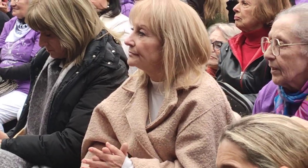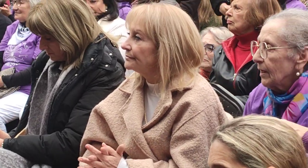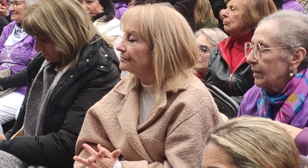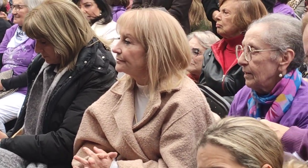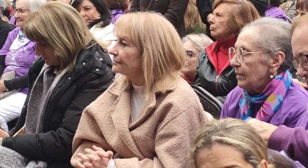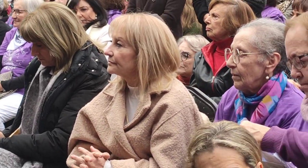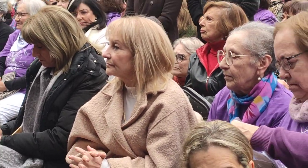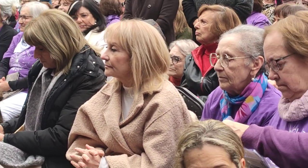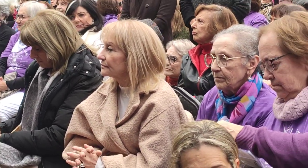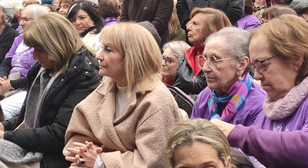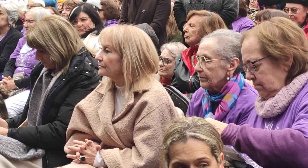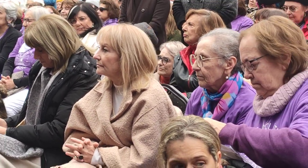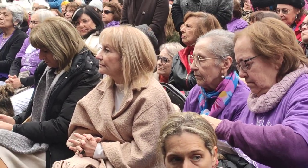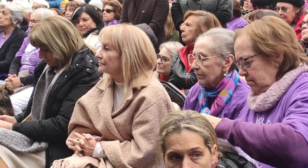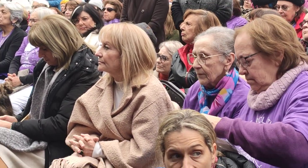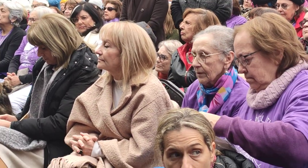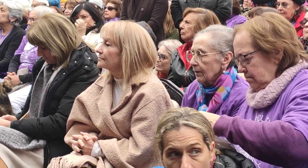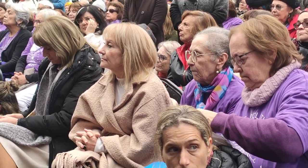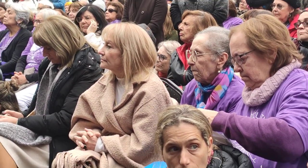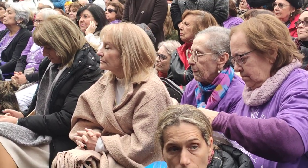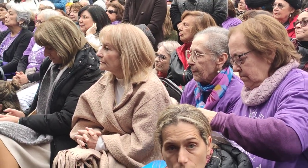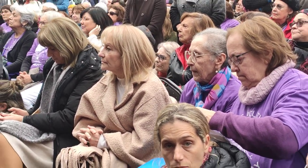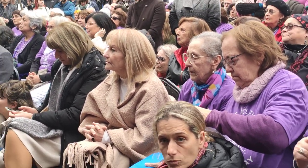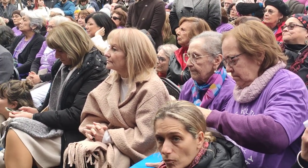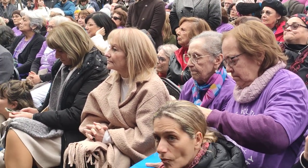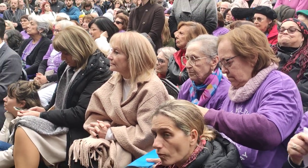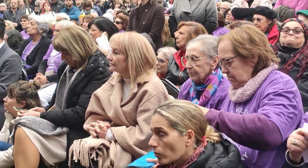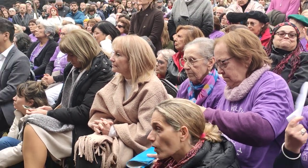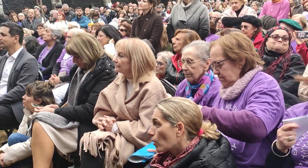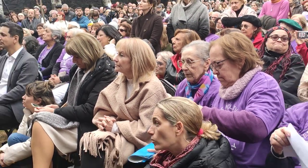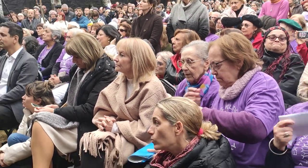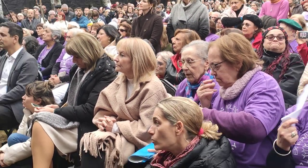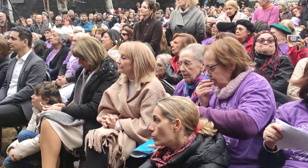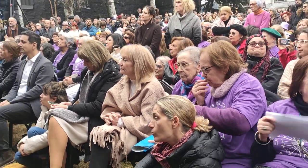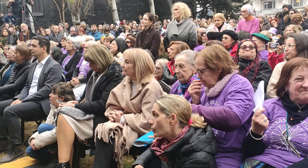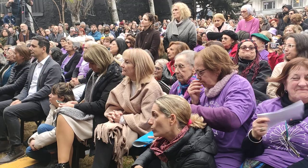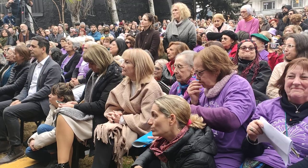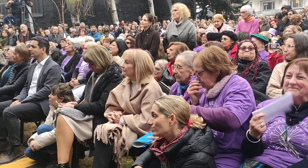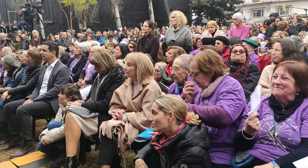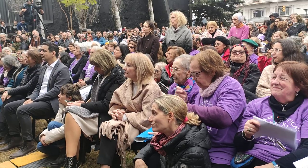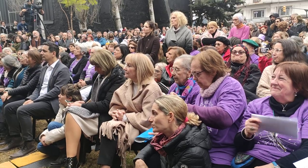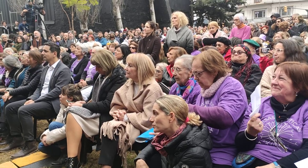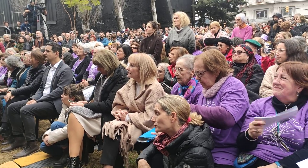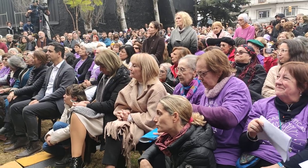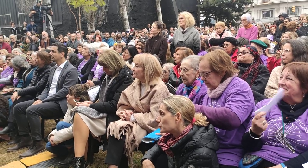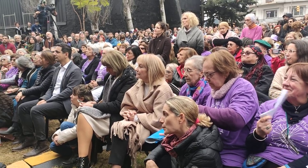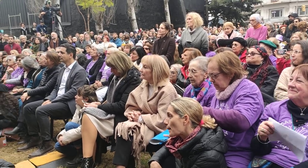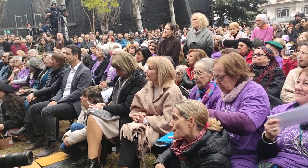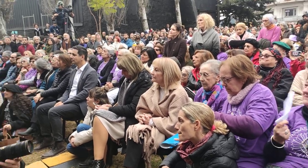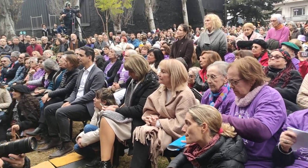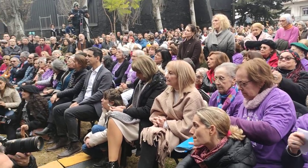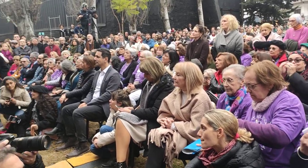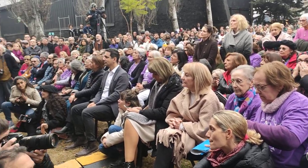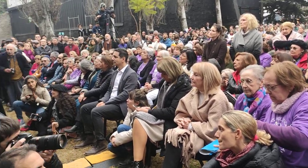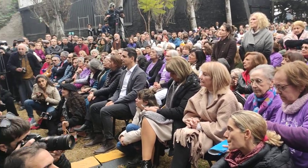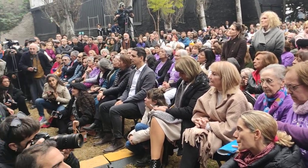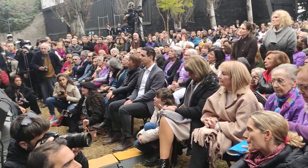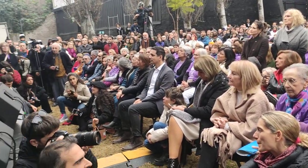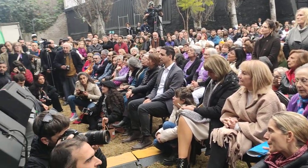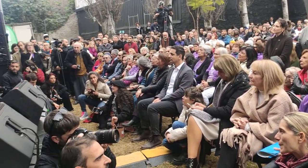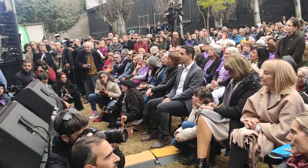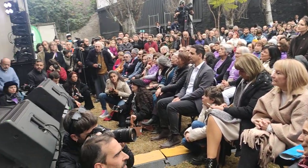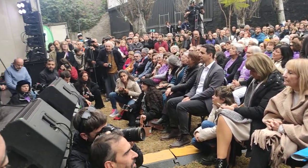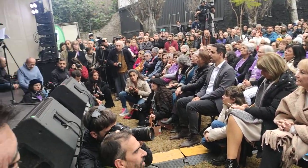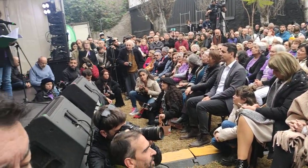Compañeras queridas, vuestros compañeros expresos en el penal de Punta Carretas, las saludamos y felicitamos